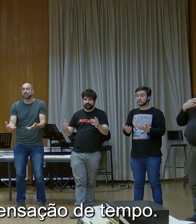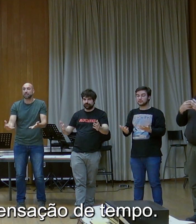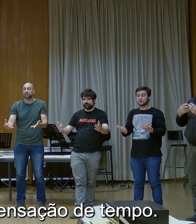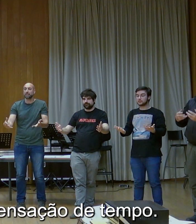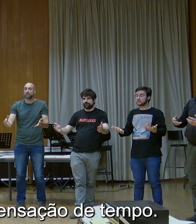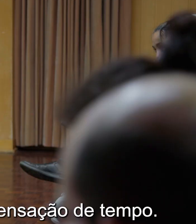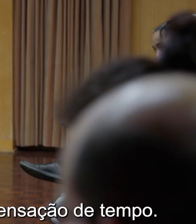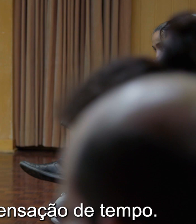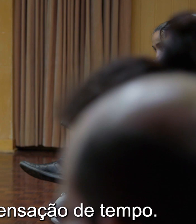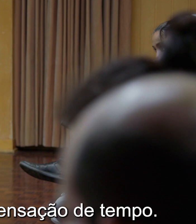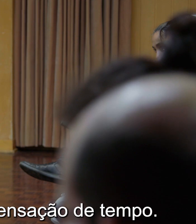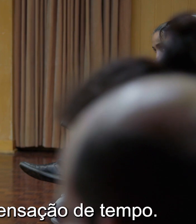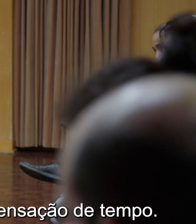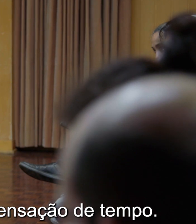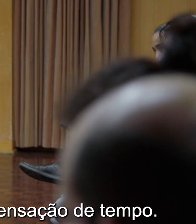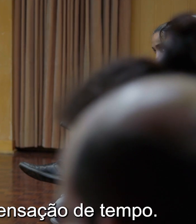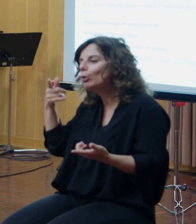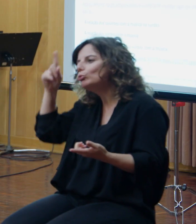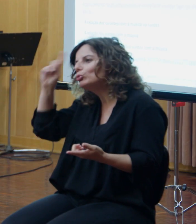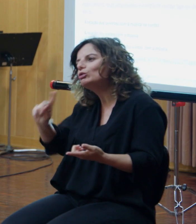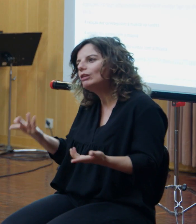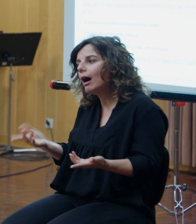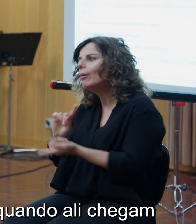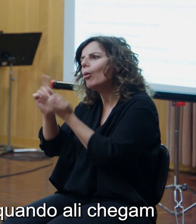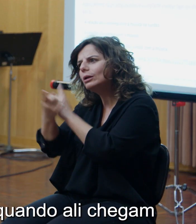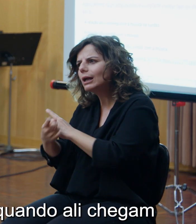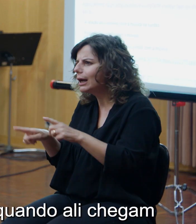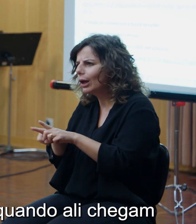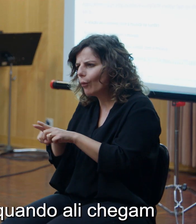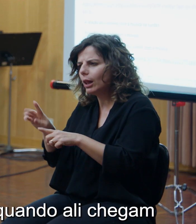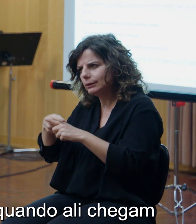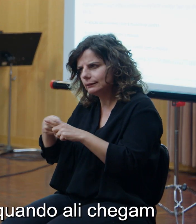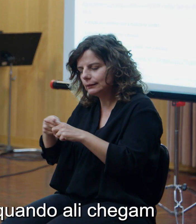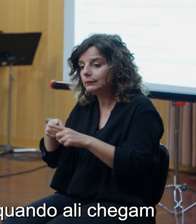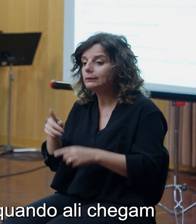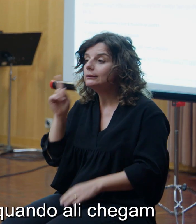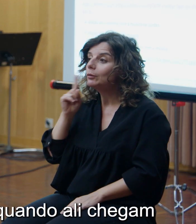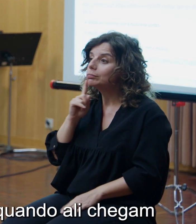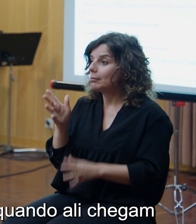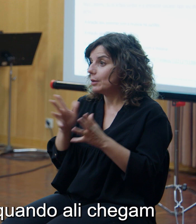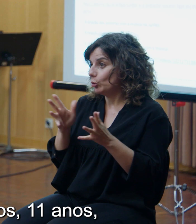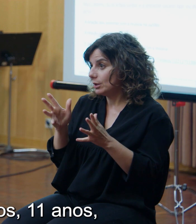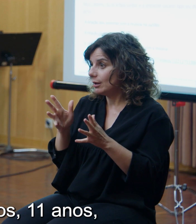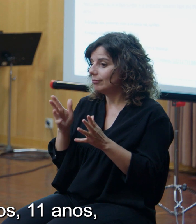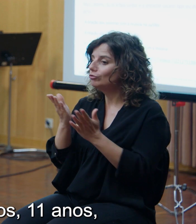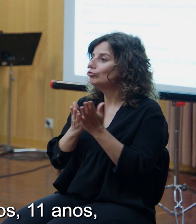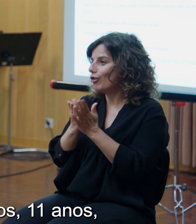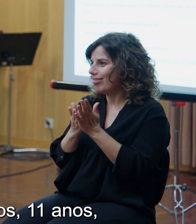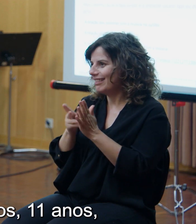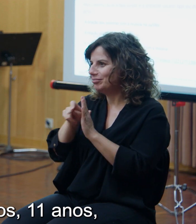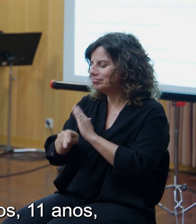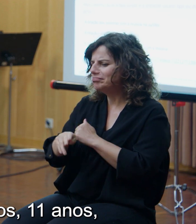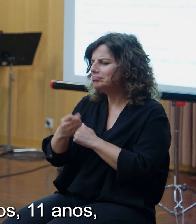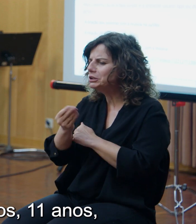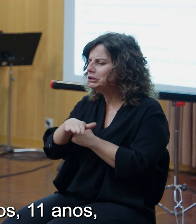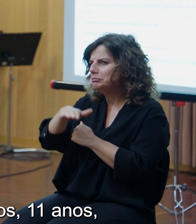ritmo, não têm a sensação de tempo. Grande parte dos surdos, quando ali chegam, meninos com